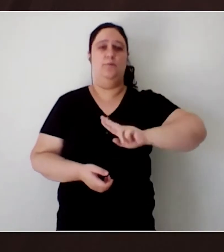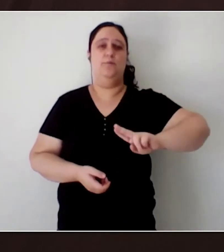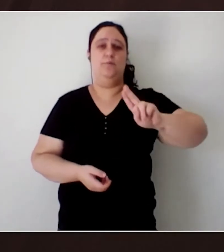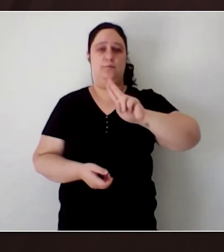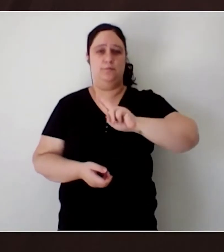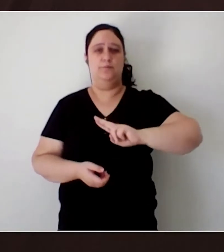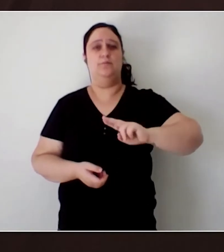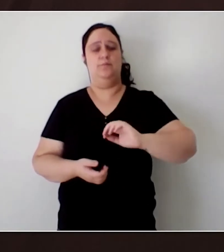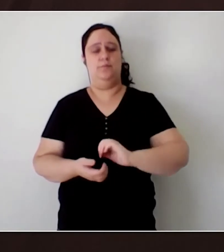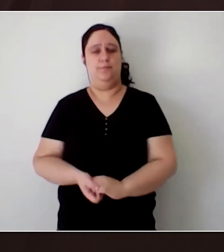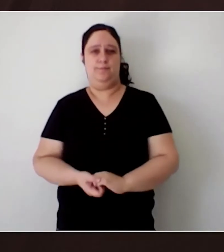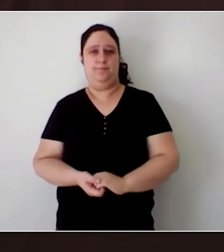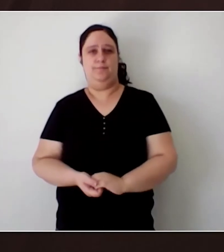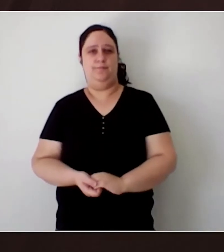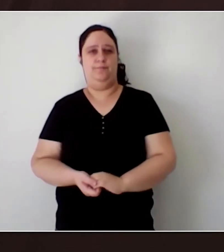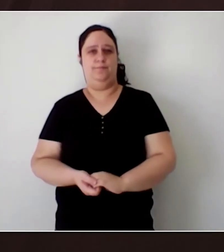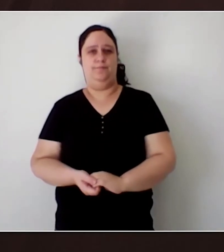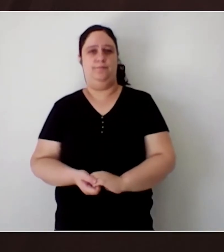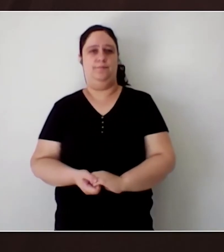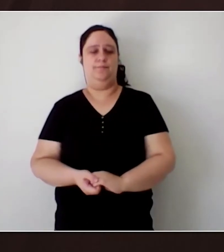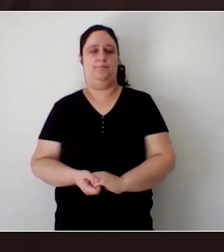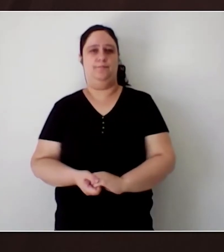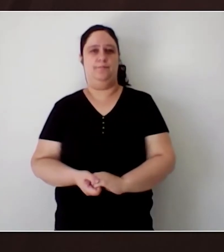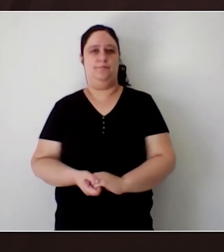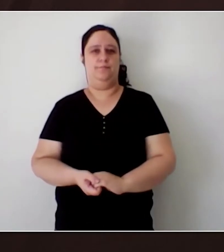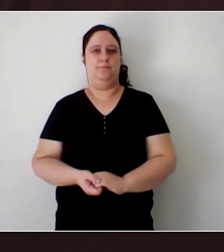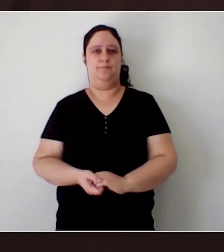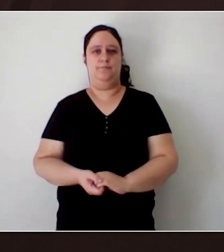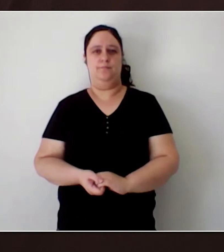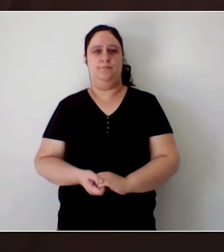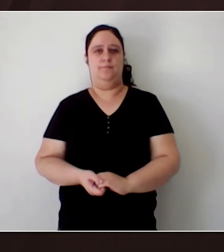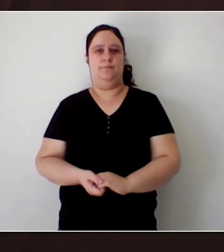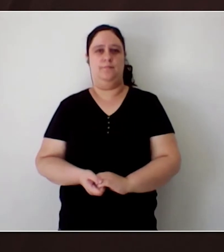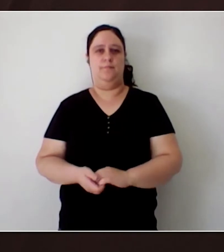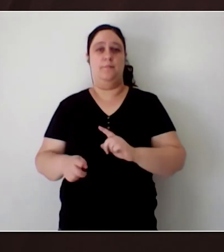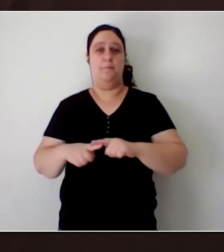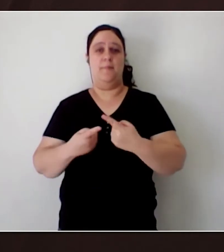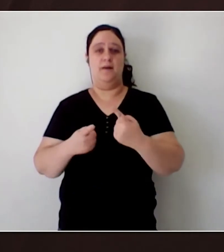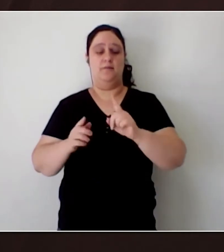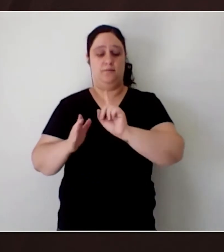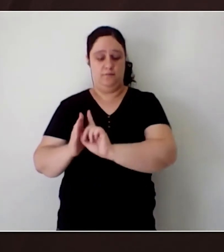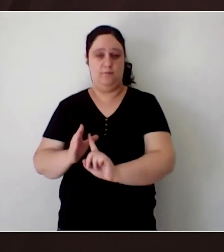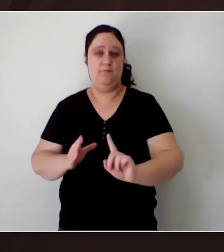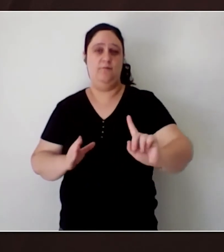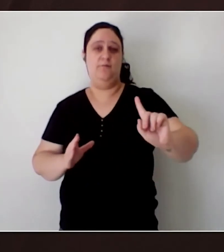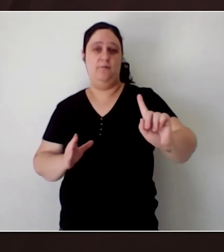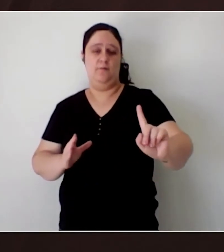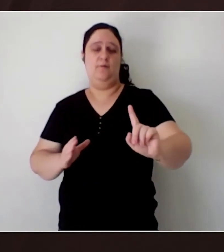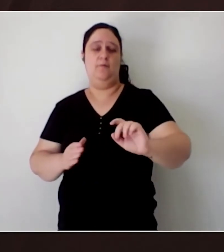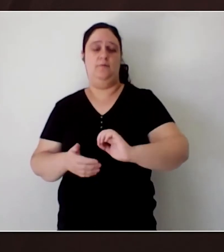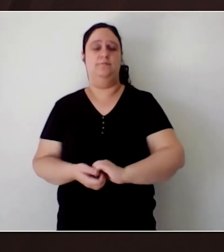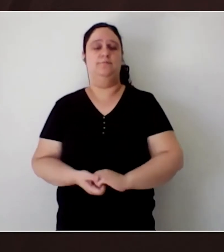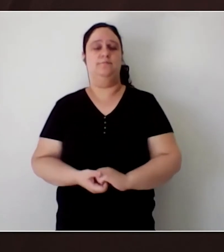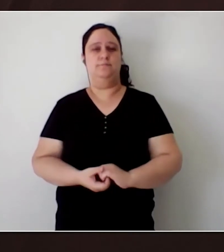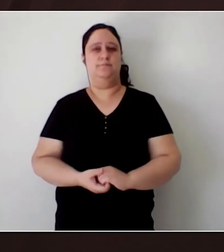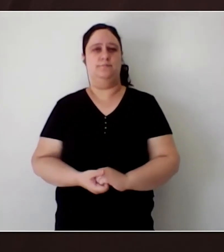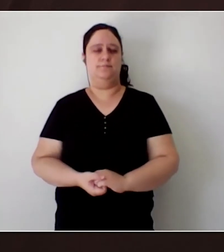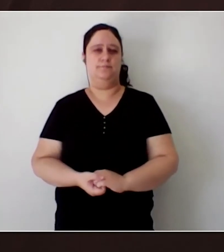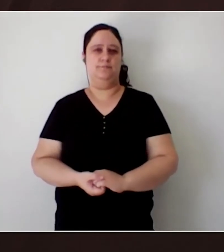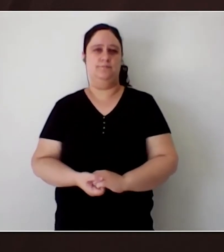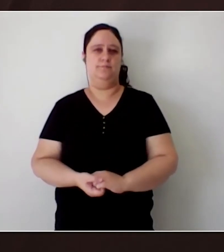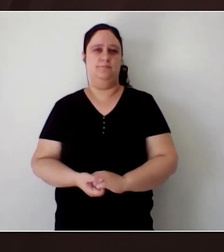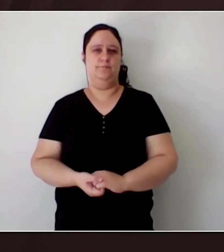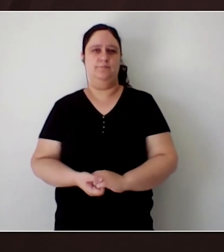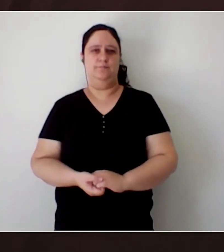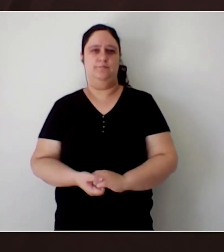nosso meio. Mas eles se foram, falando coisas horríveis, terríveis. Mas o que vai